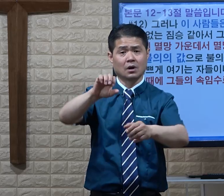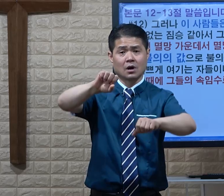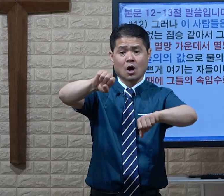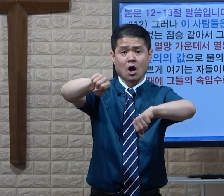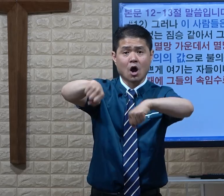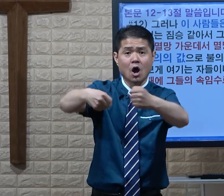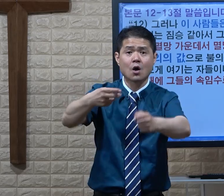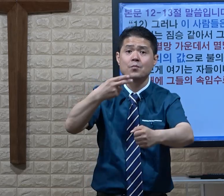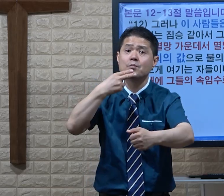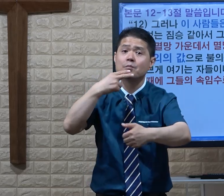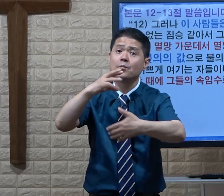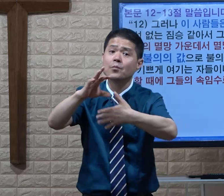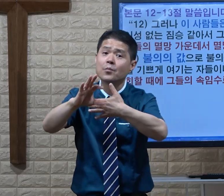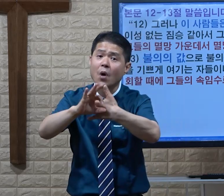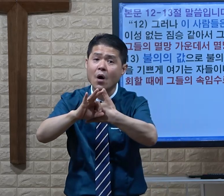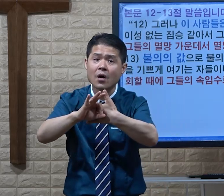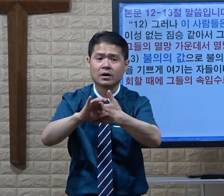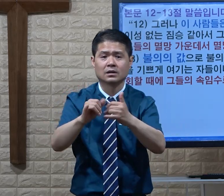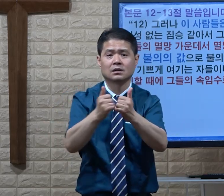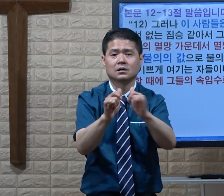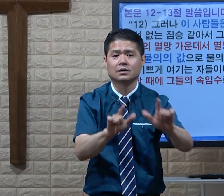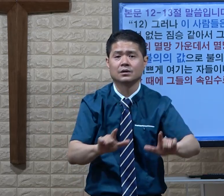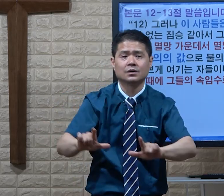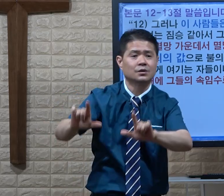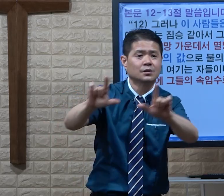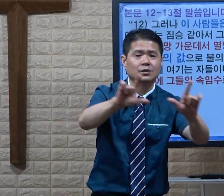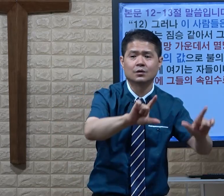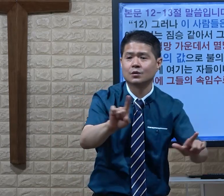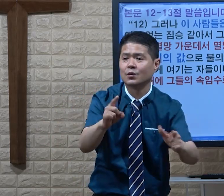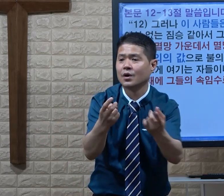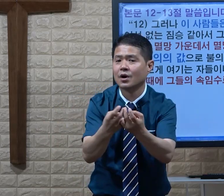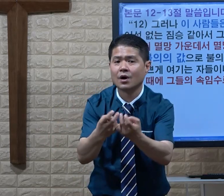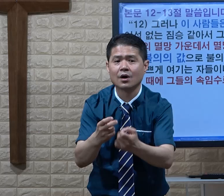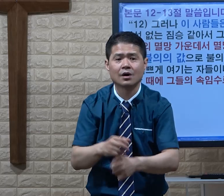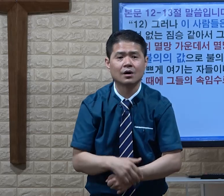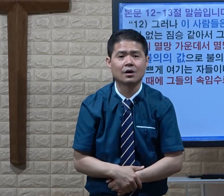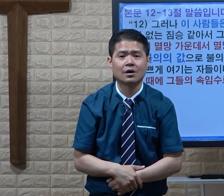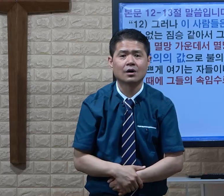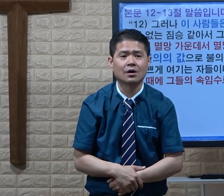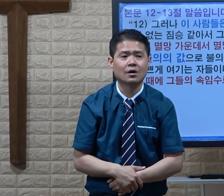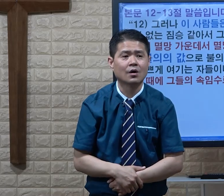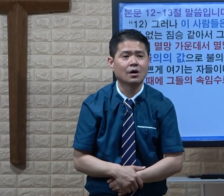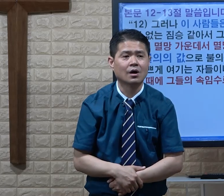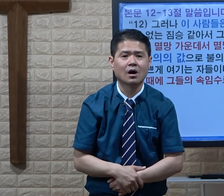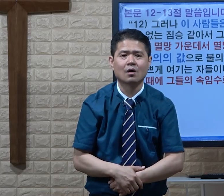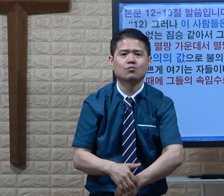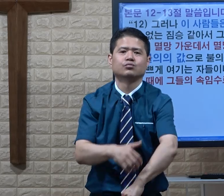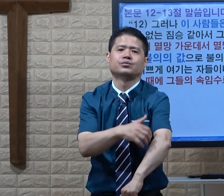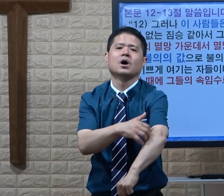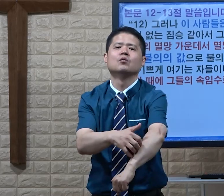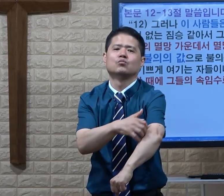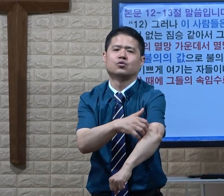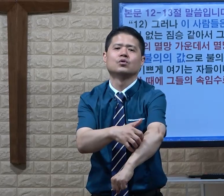동물들이 부족해지면서 멸망의 길로 가고 있다는 것입니다. 여러분들이 사는데 어떻게 하시나요?